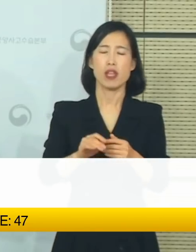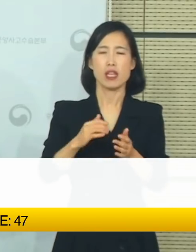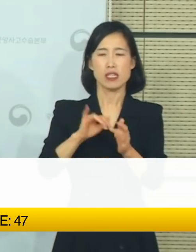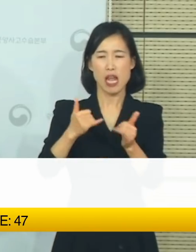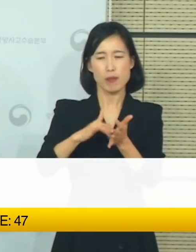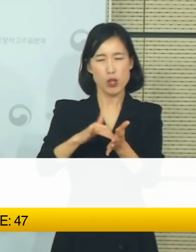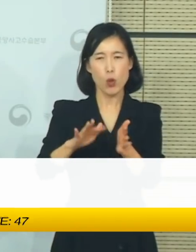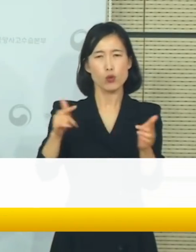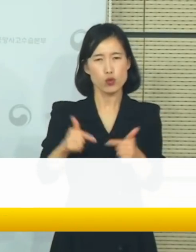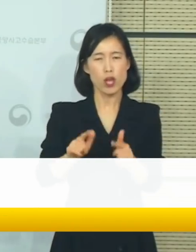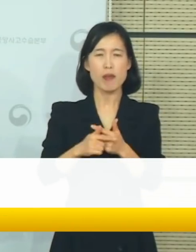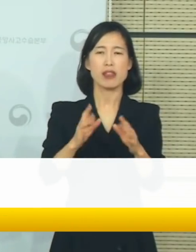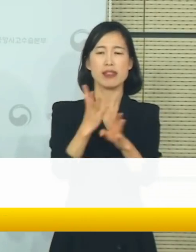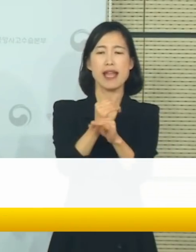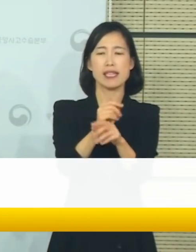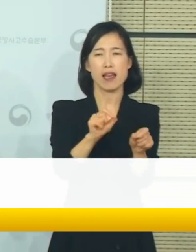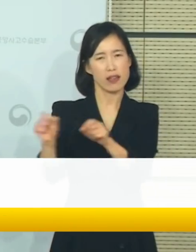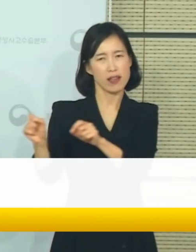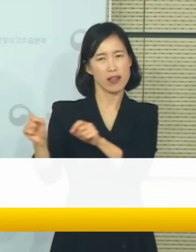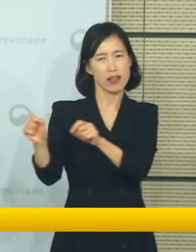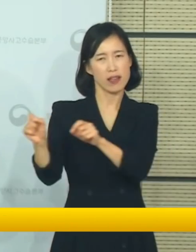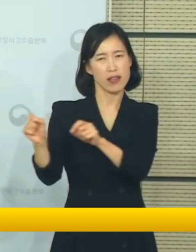인원을 최소화하는 것을 고려하기 바랍니다.